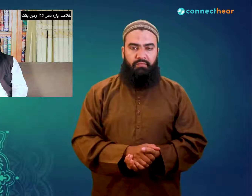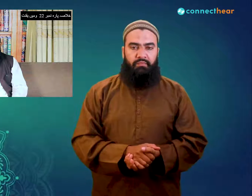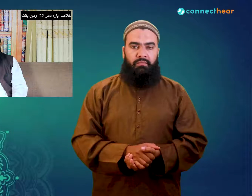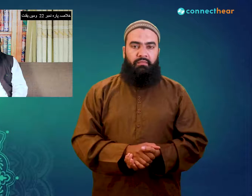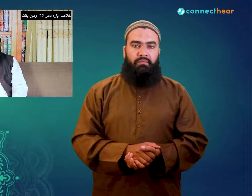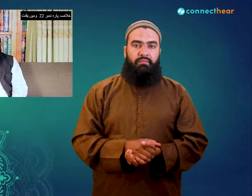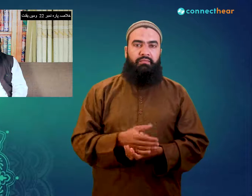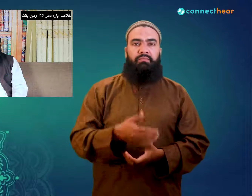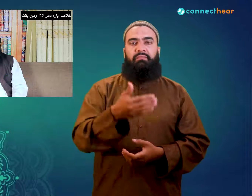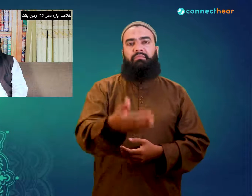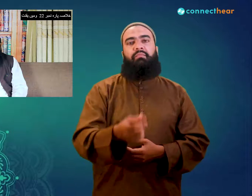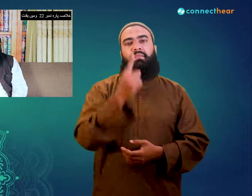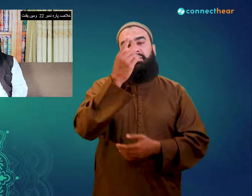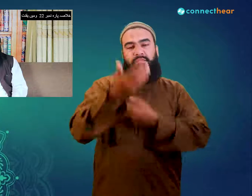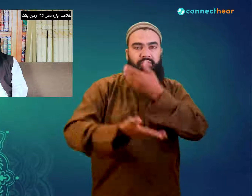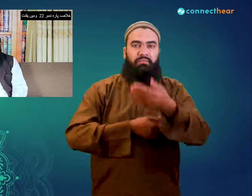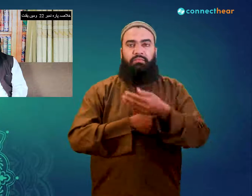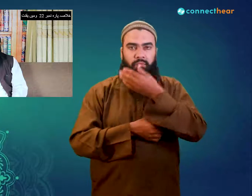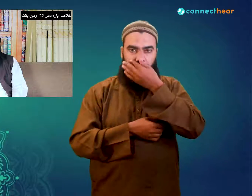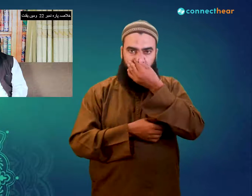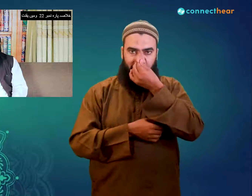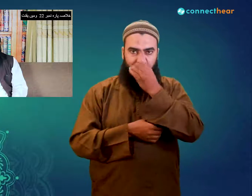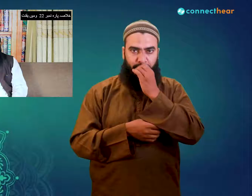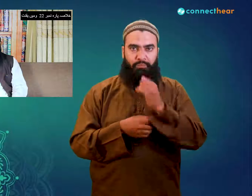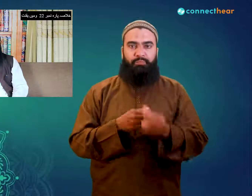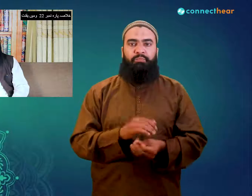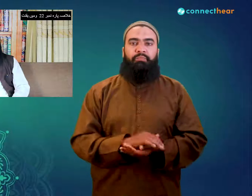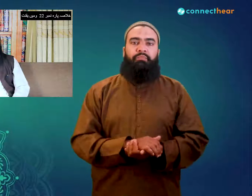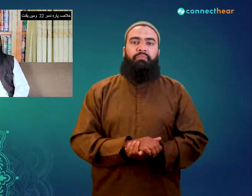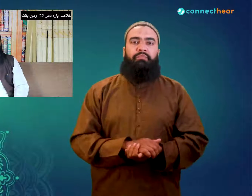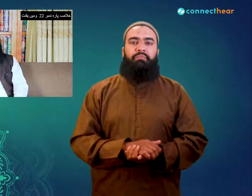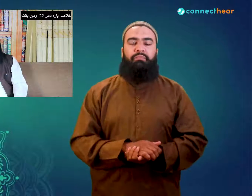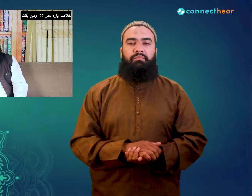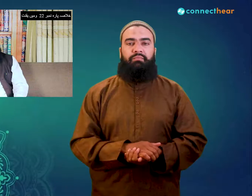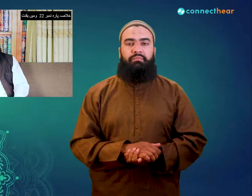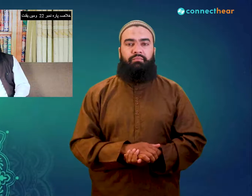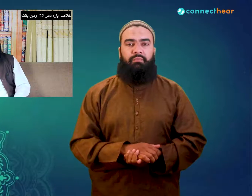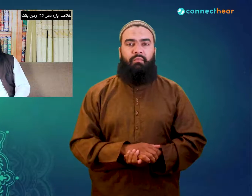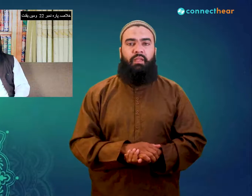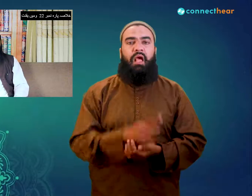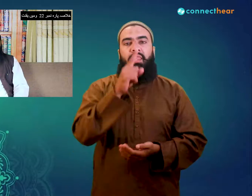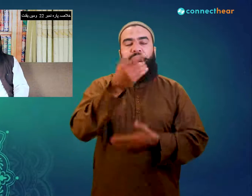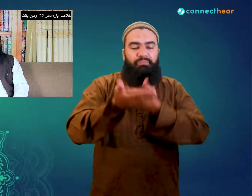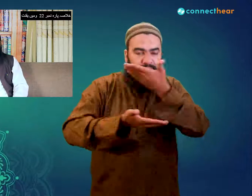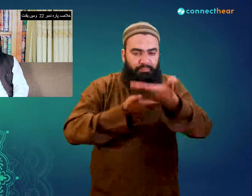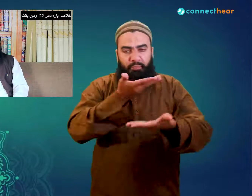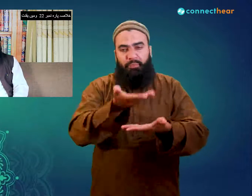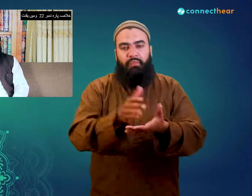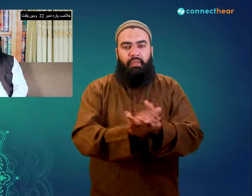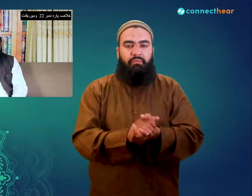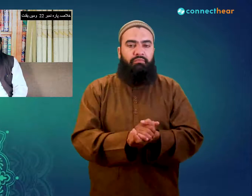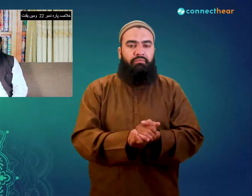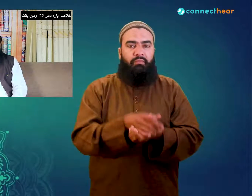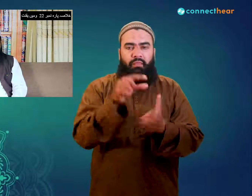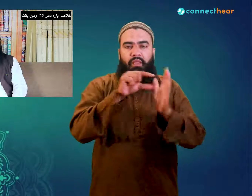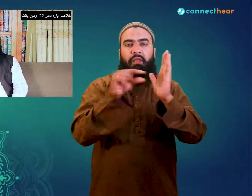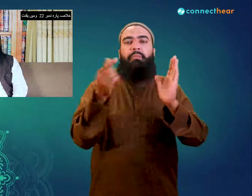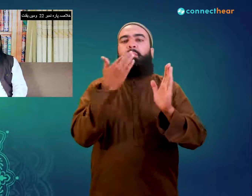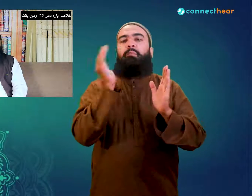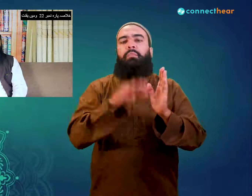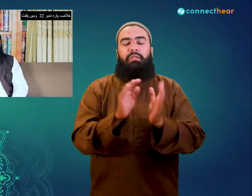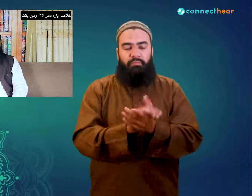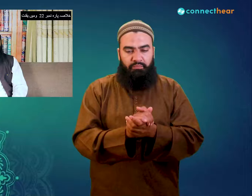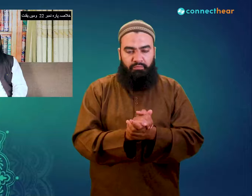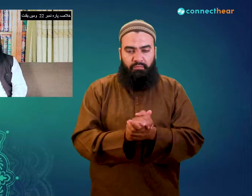37، وَإِذْ تَقُولُ لِلَّذِي أَنْعَمَ اللَّهُ عَلَيْهِ۔ اس آیت مبارکہ میں حضرت زید